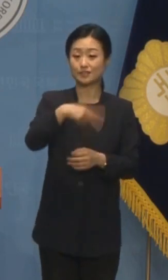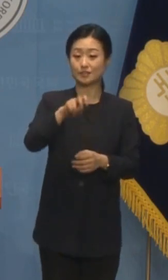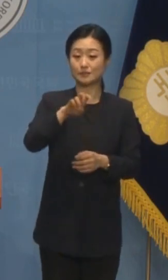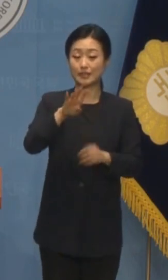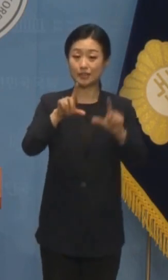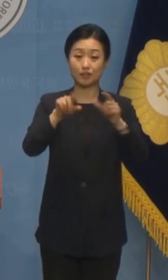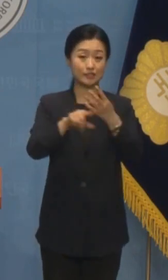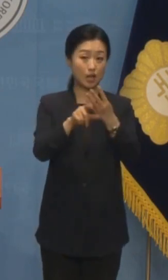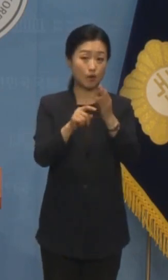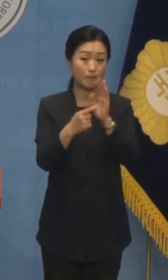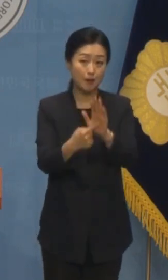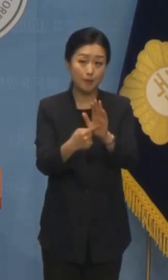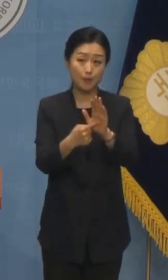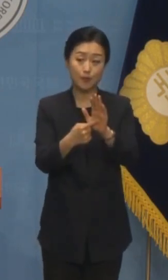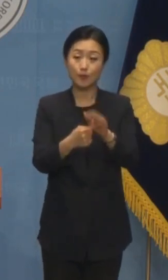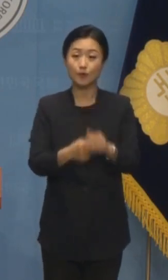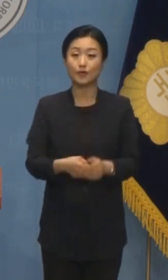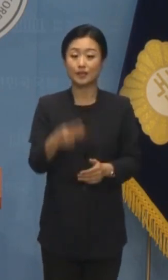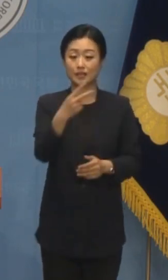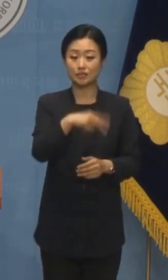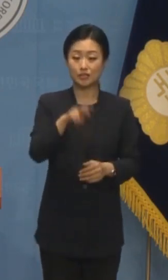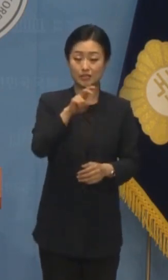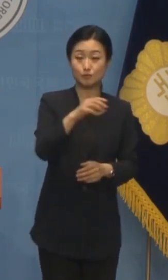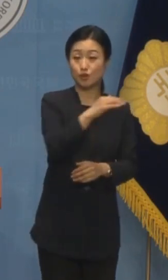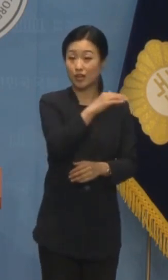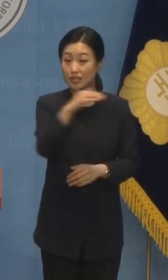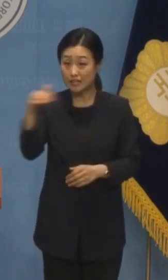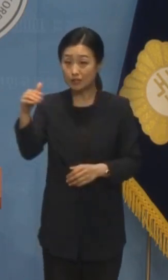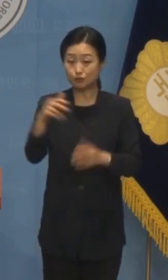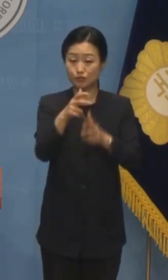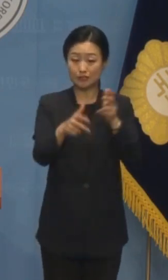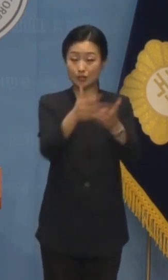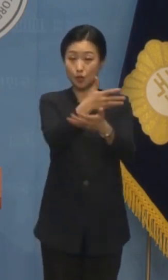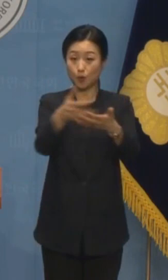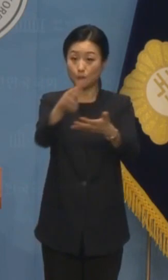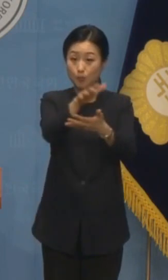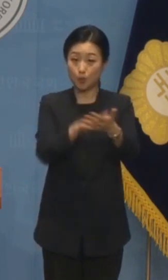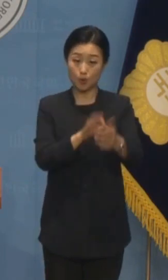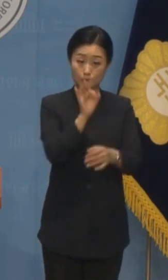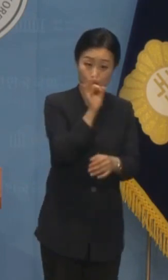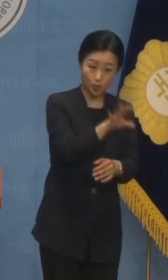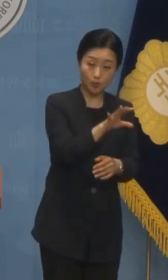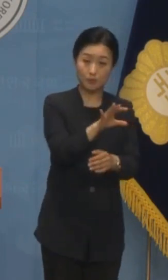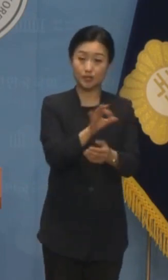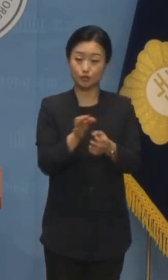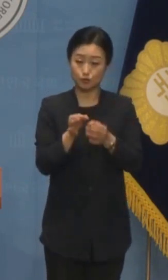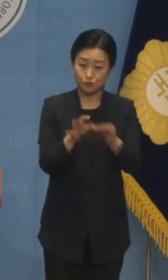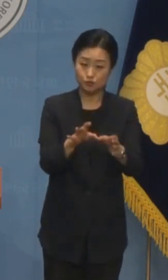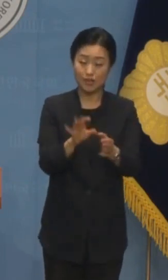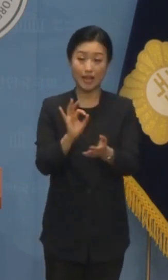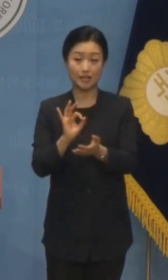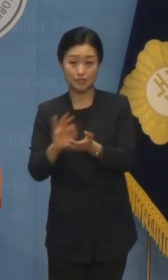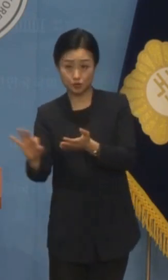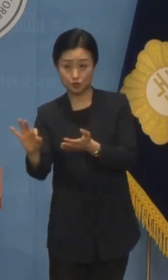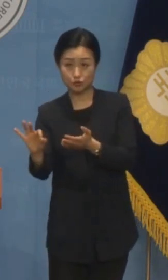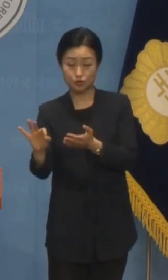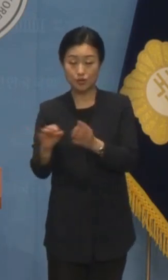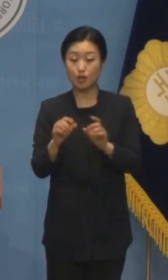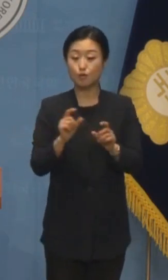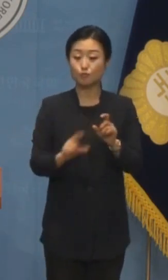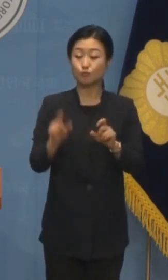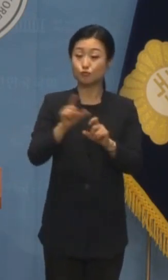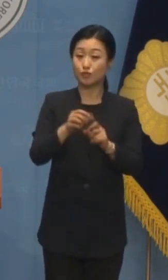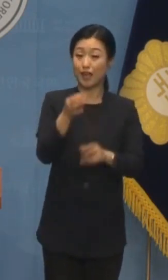4월 발표한 2020년 기준산업연관표는 소비와 투자와 지출이라는 최종 수요가 부가가치를